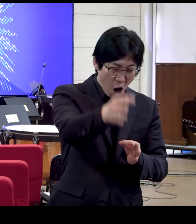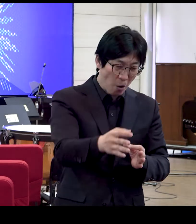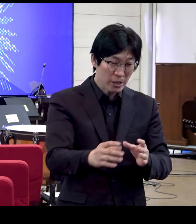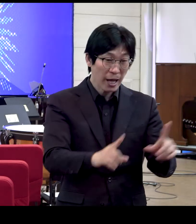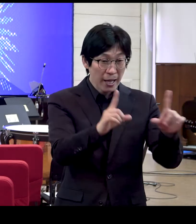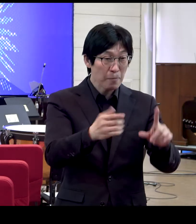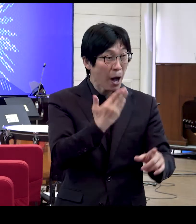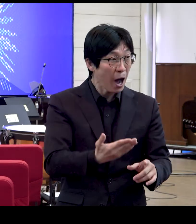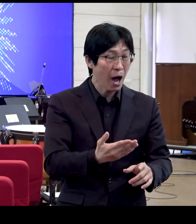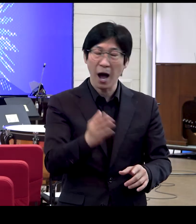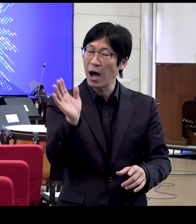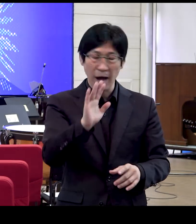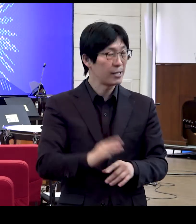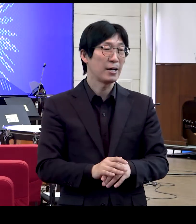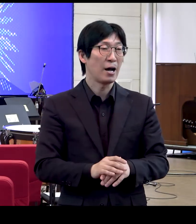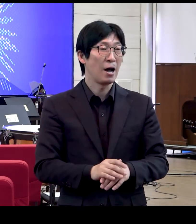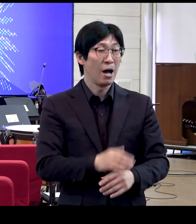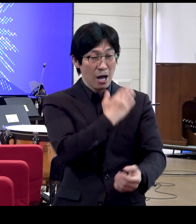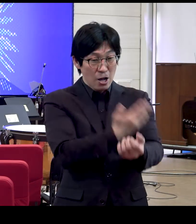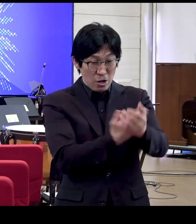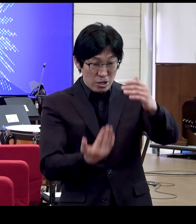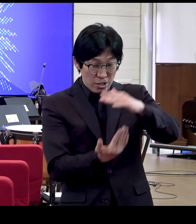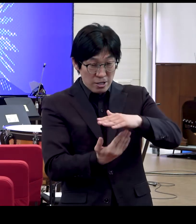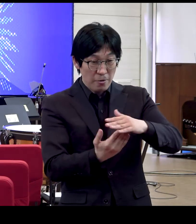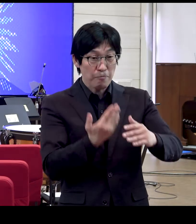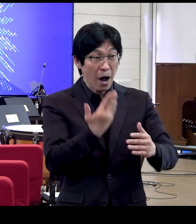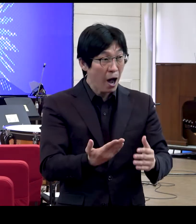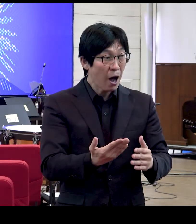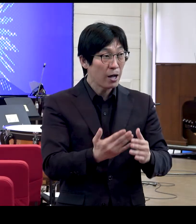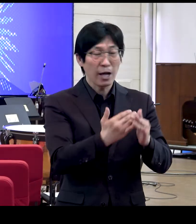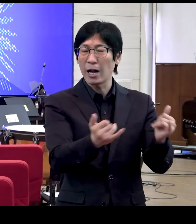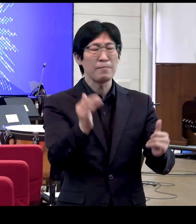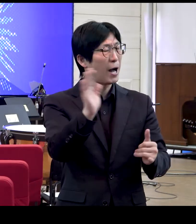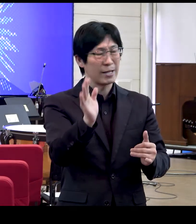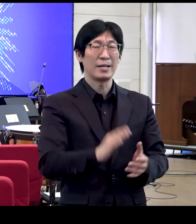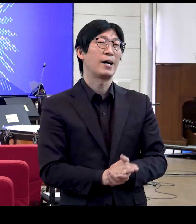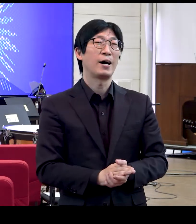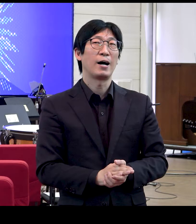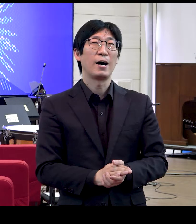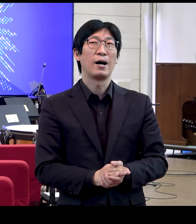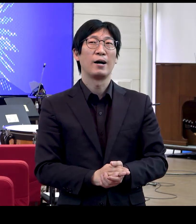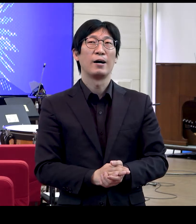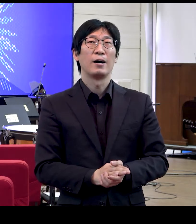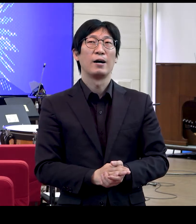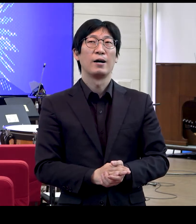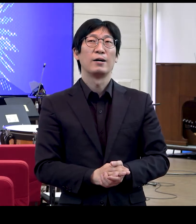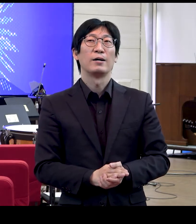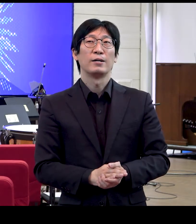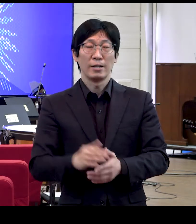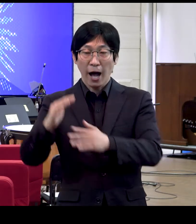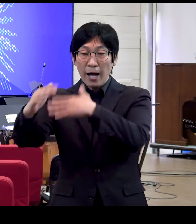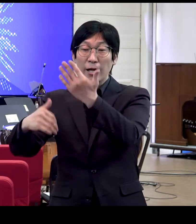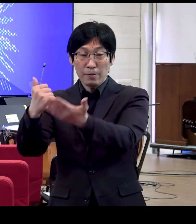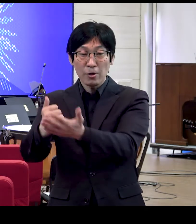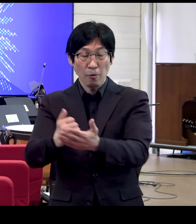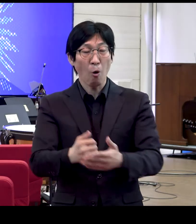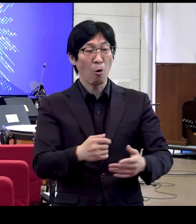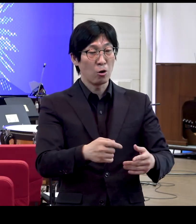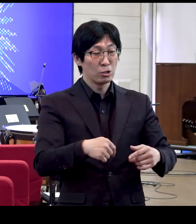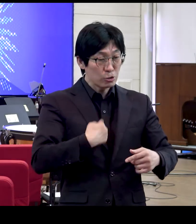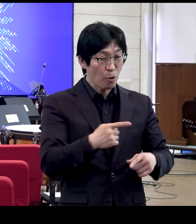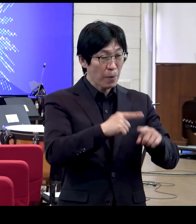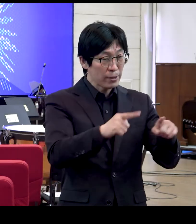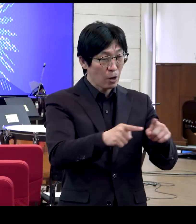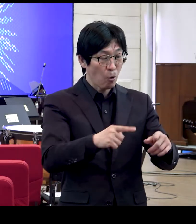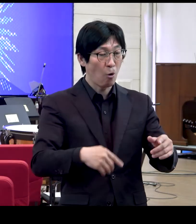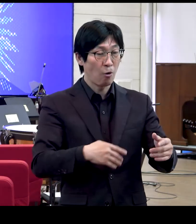절대 무한하지 않아요. 절대 전능하지 않습니다. 인간에게 하나님께서 정말 스스로 생각할 수 있고 스스로 판단할